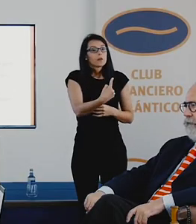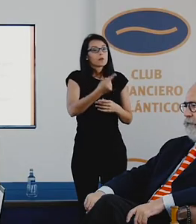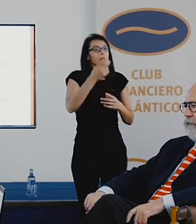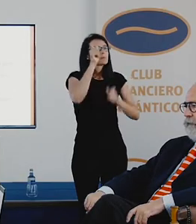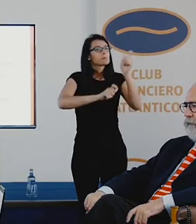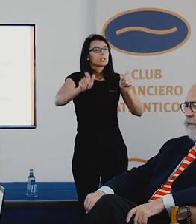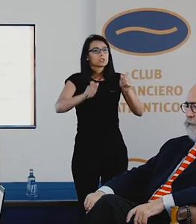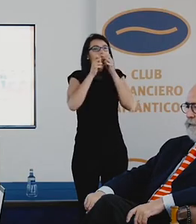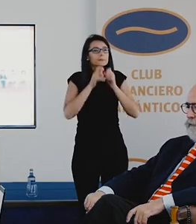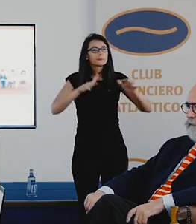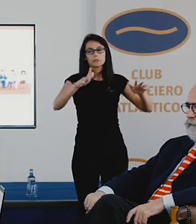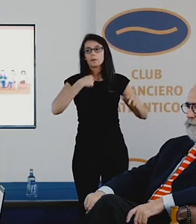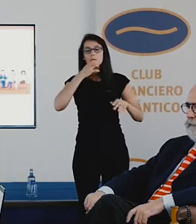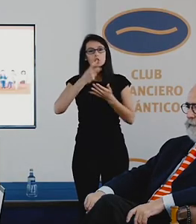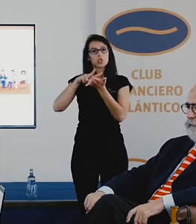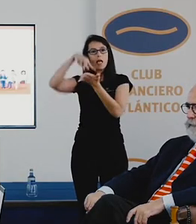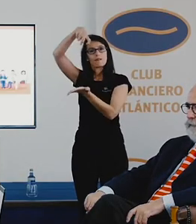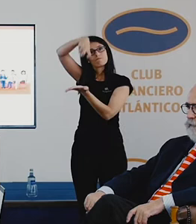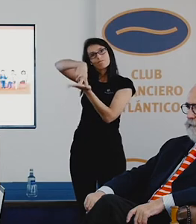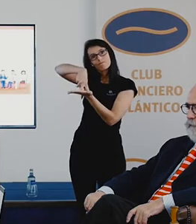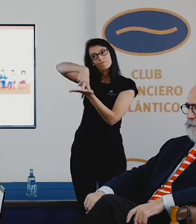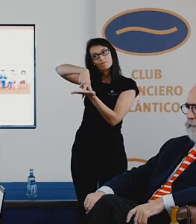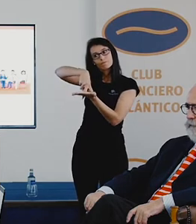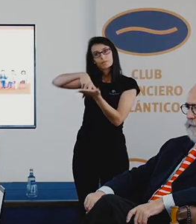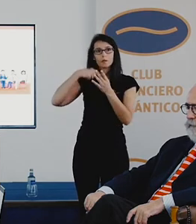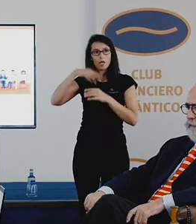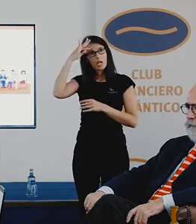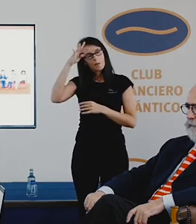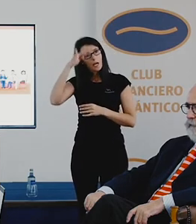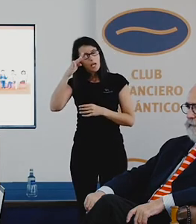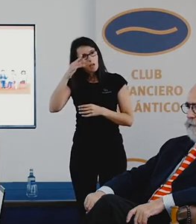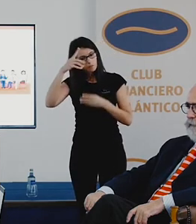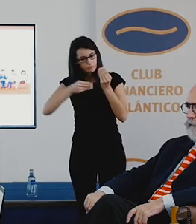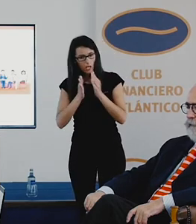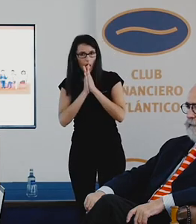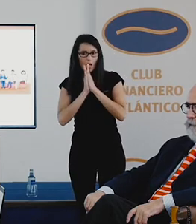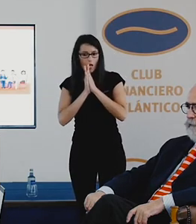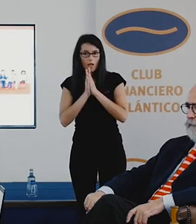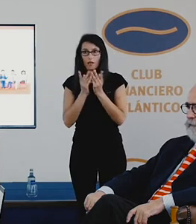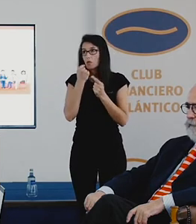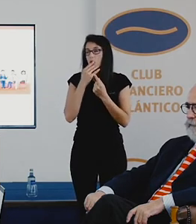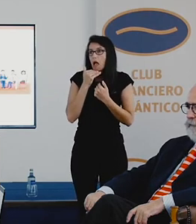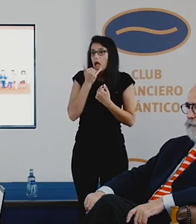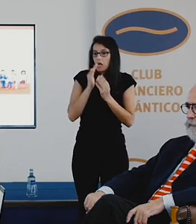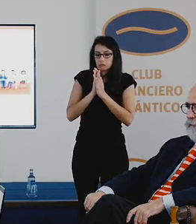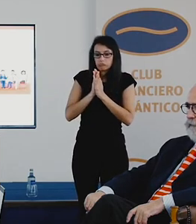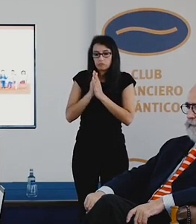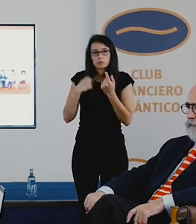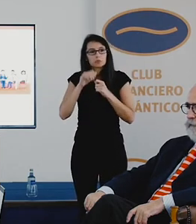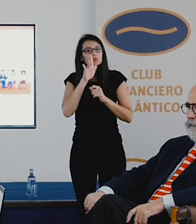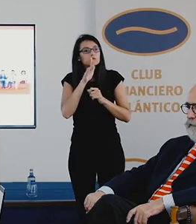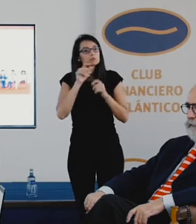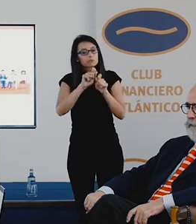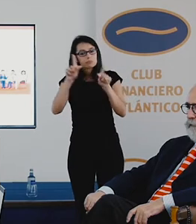si yo por ejemplo ahora me pongo de rodillas y os digo que os imagináis qué estaría haciendo, pues estará rezando a alguien, no sé qué, no. Imaginaos que aquí